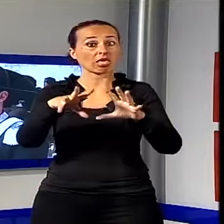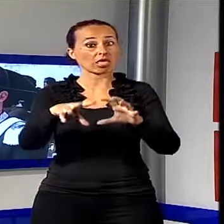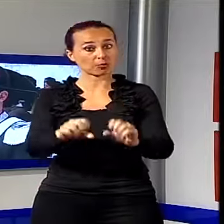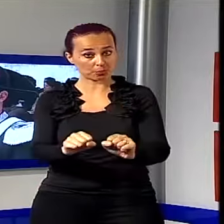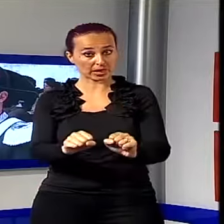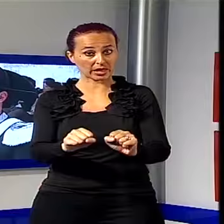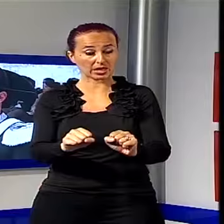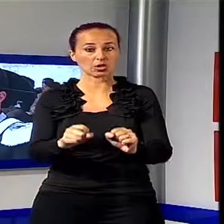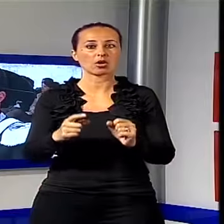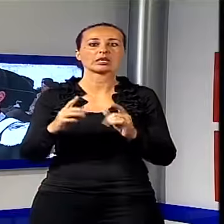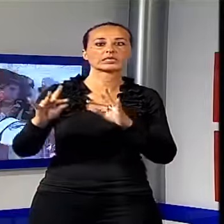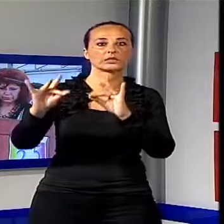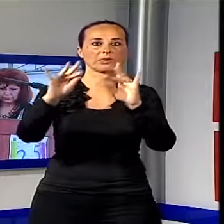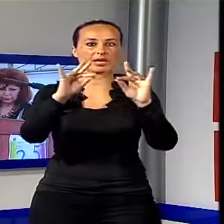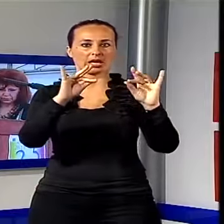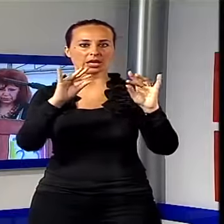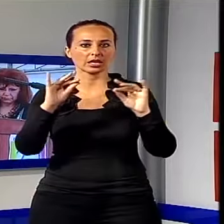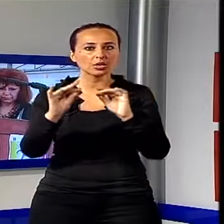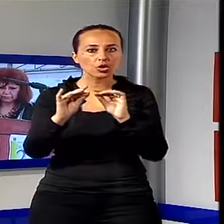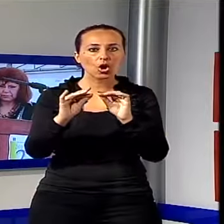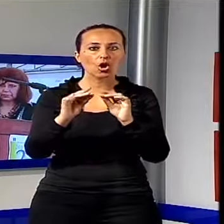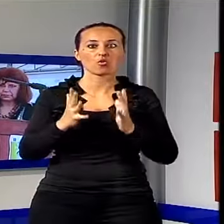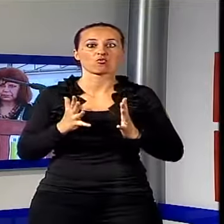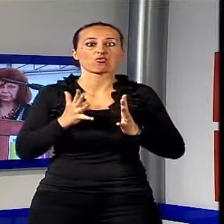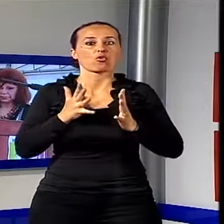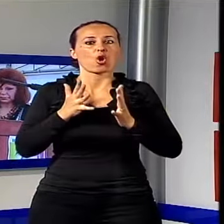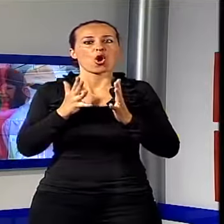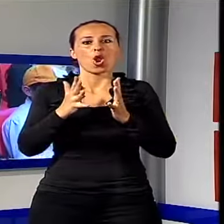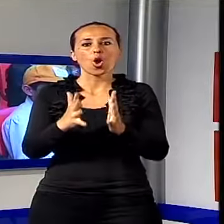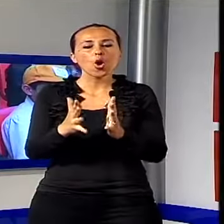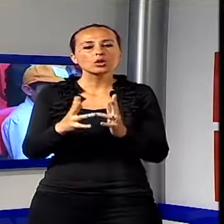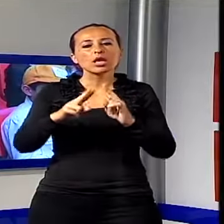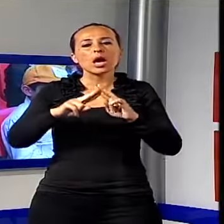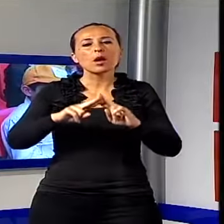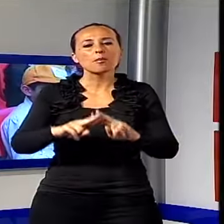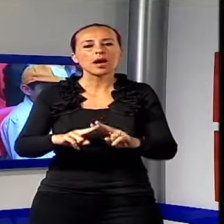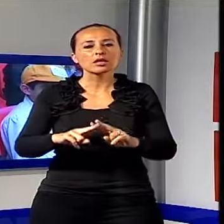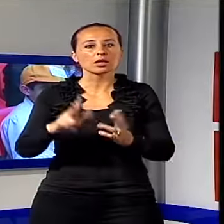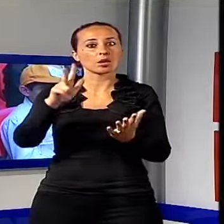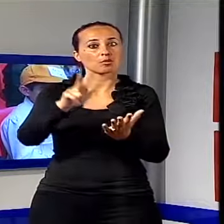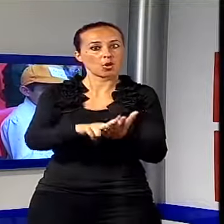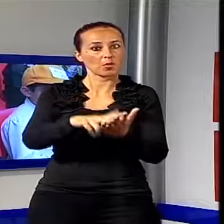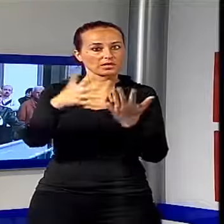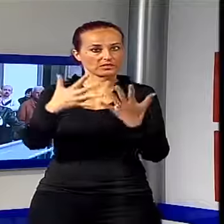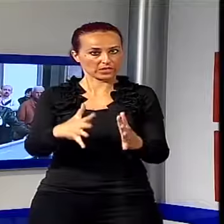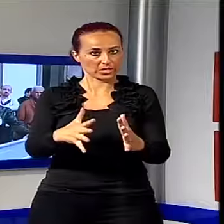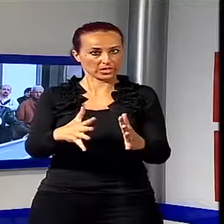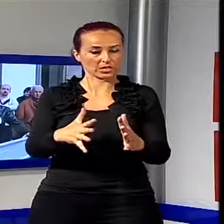lo spirito, la volontà di mantenere queste promesse, la propria